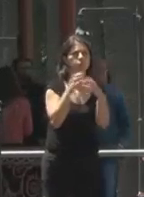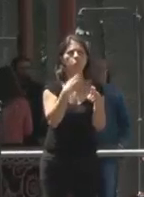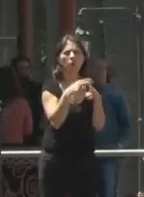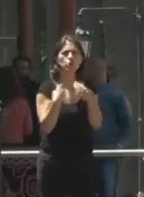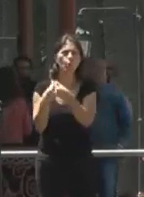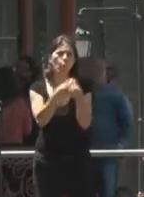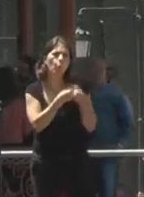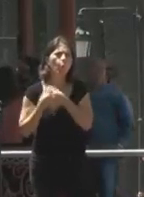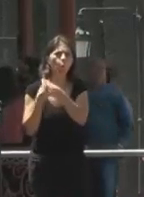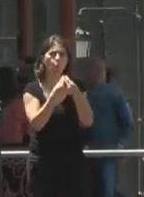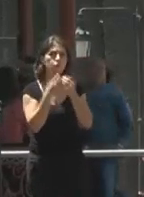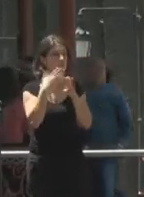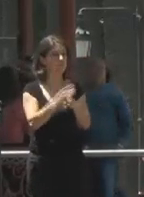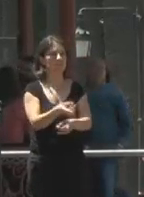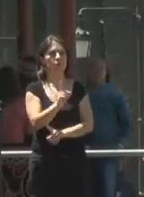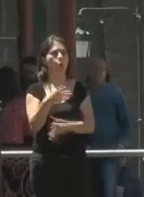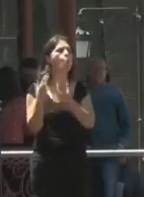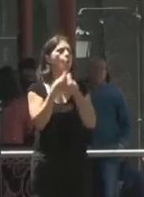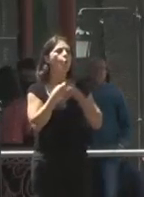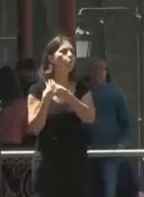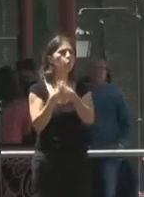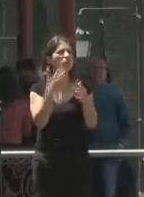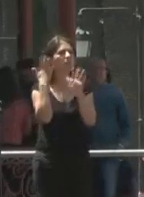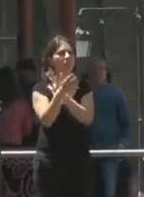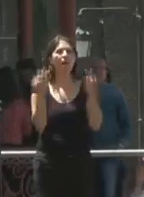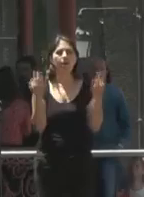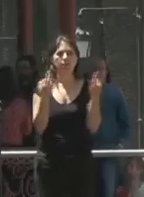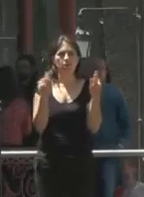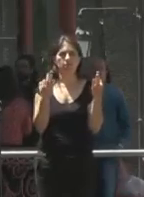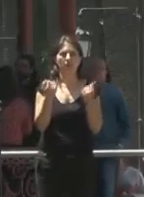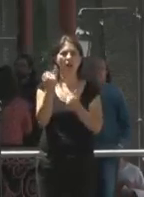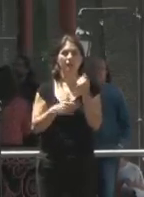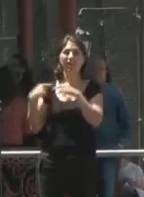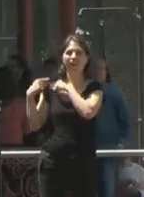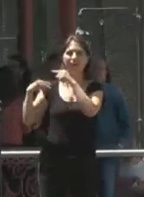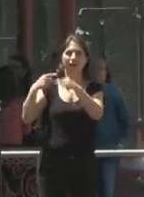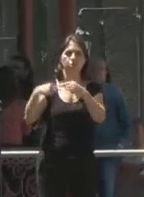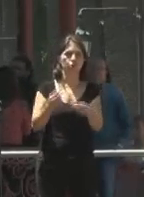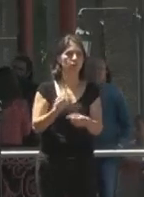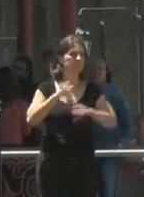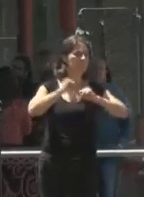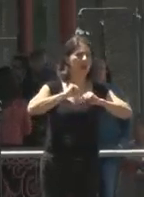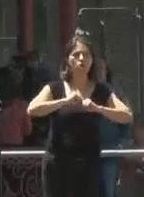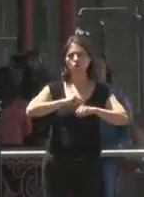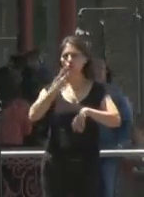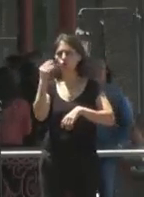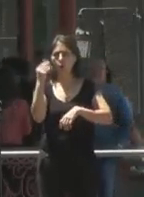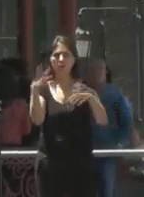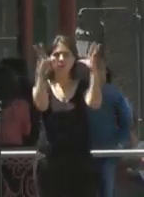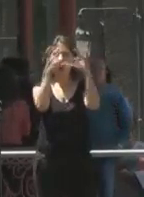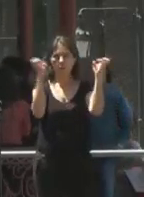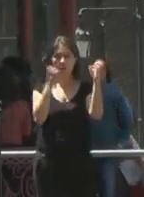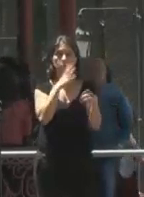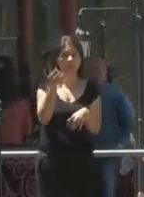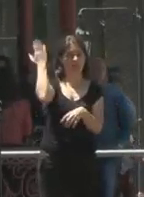no basta. Juntos significa fundamentalmente rehacer un acuerdo intergeneracional entre los mayores y los jóvenes que en este país se rompió.